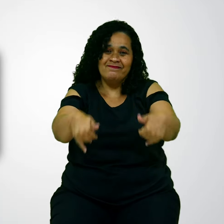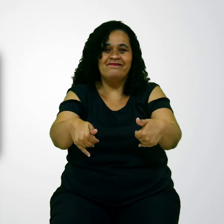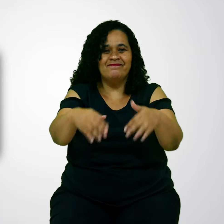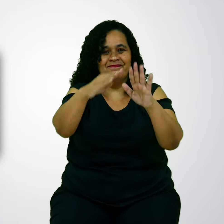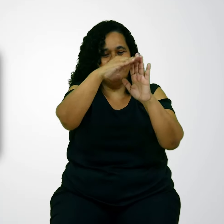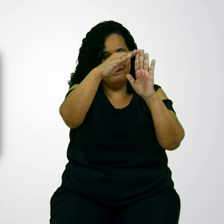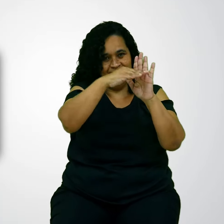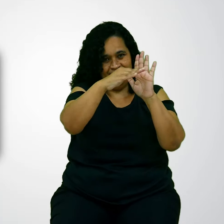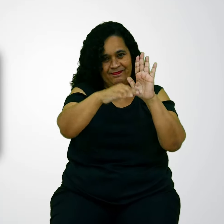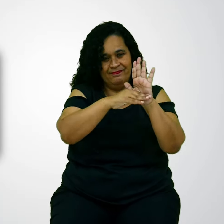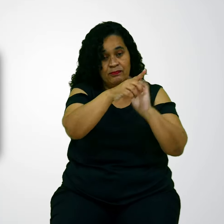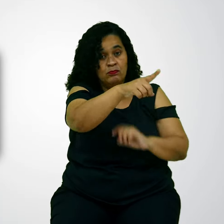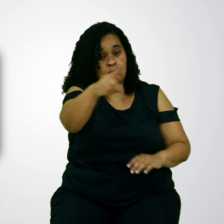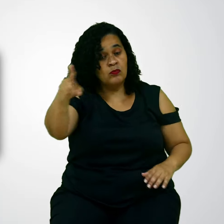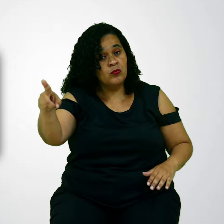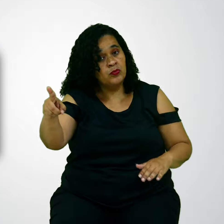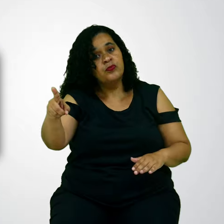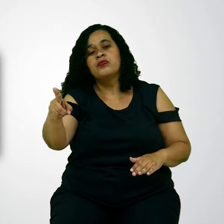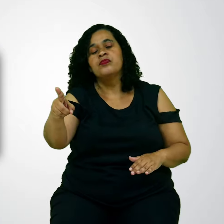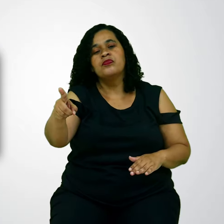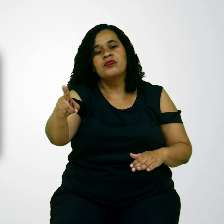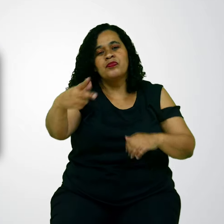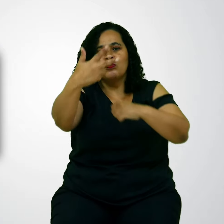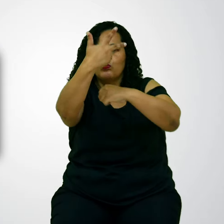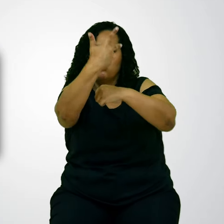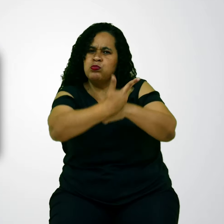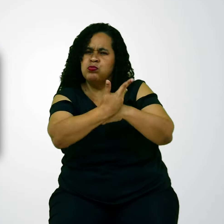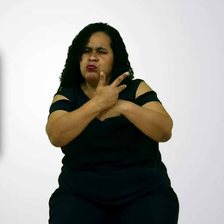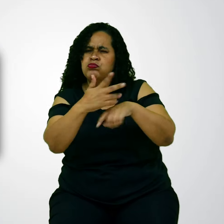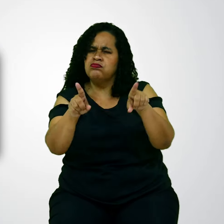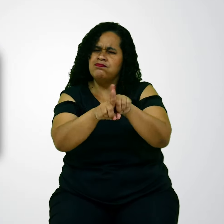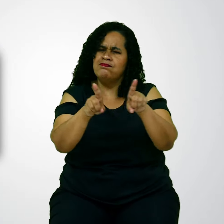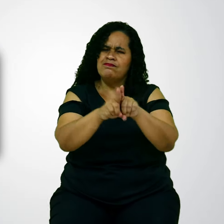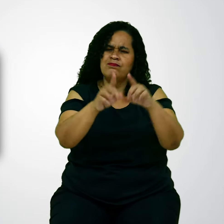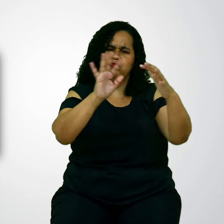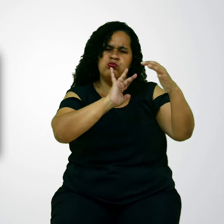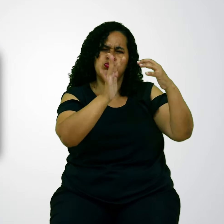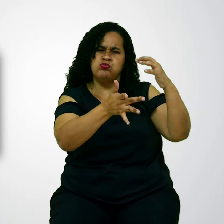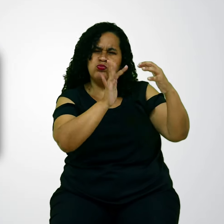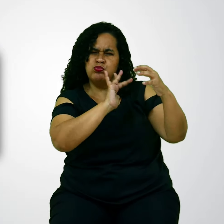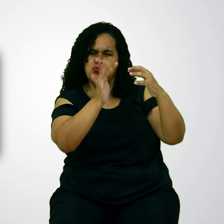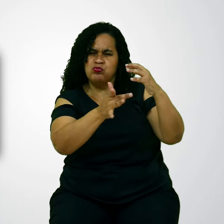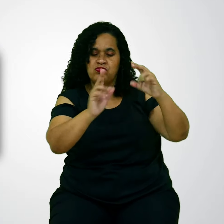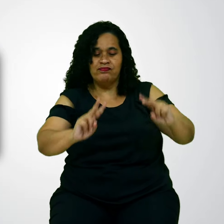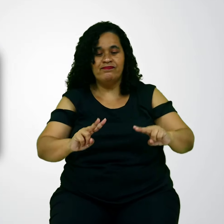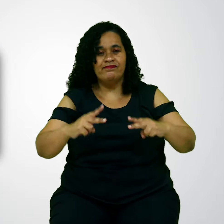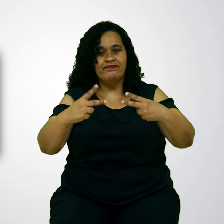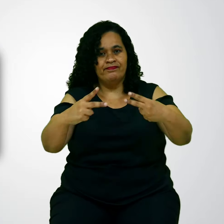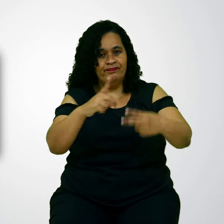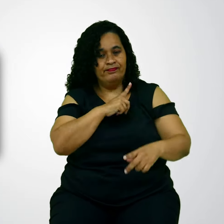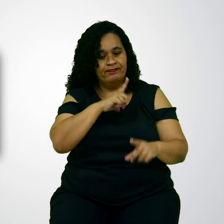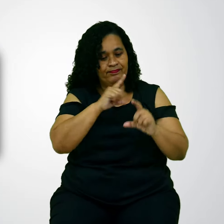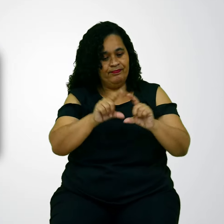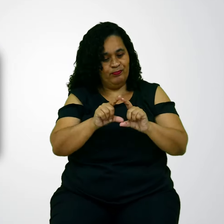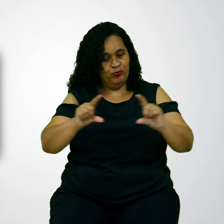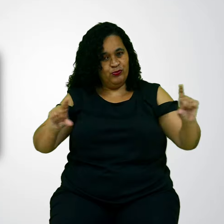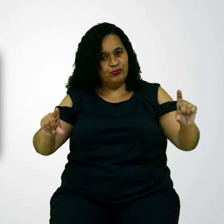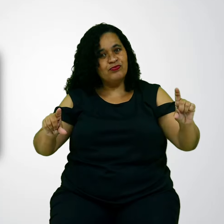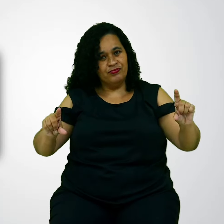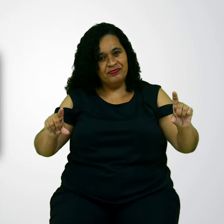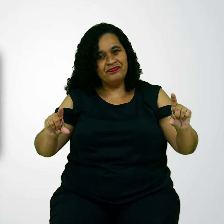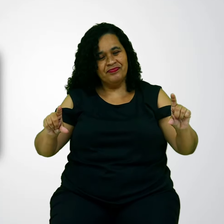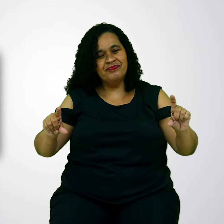nos acompanha aí, acompanhe também as nossas redes sociais. O link vai estar aqui na descrição desse vídeo.